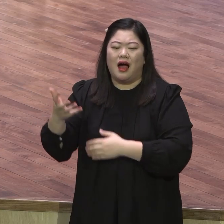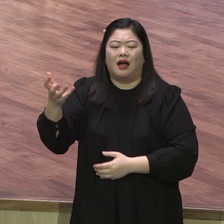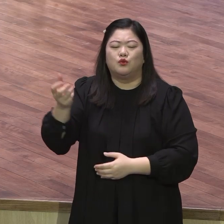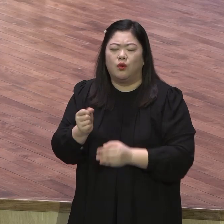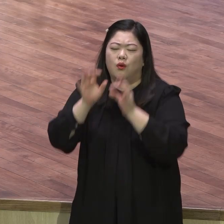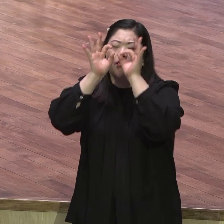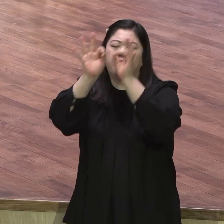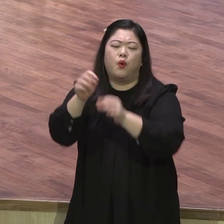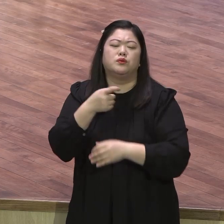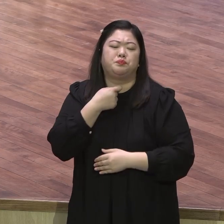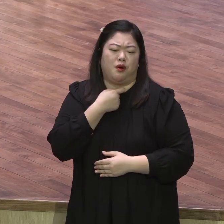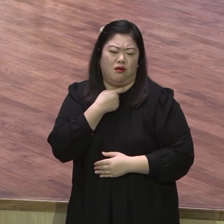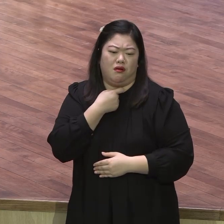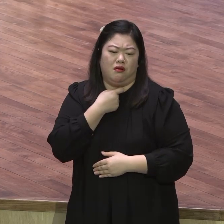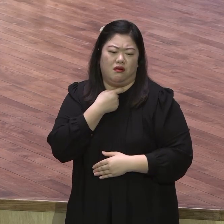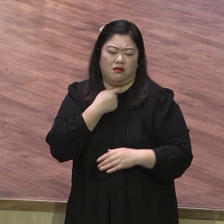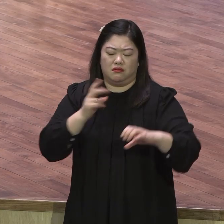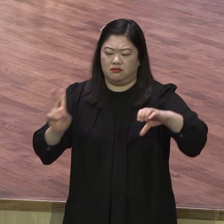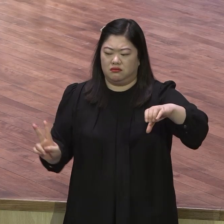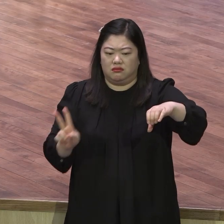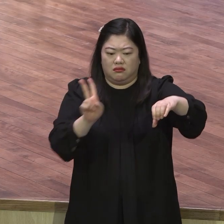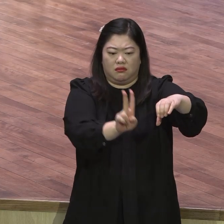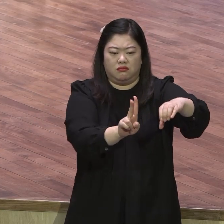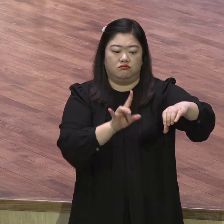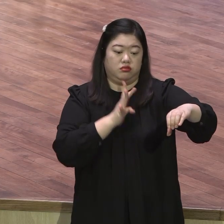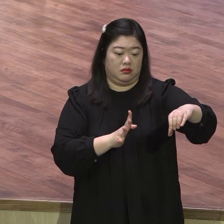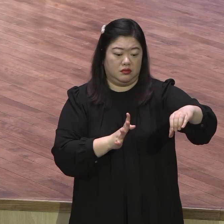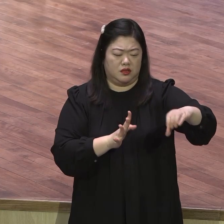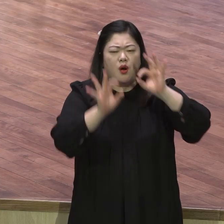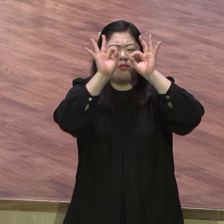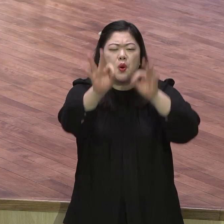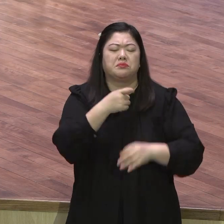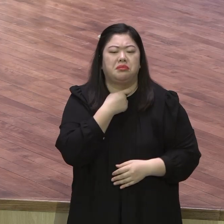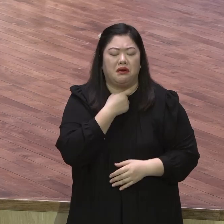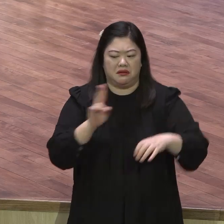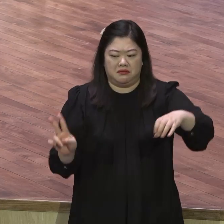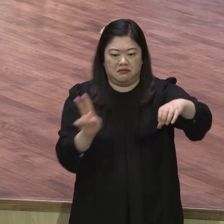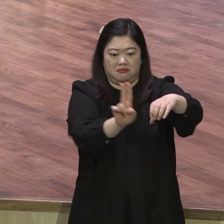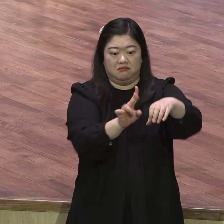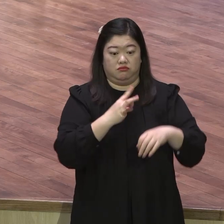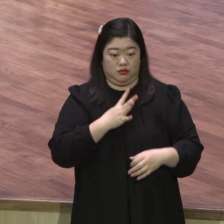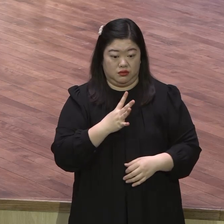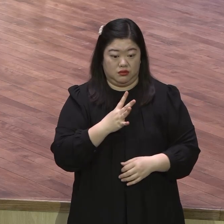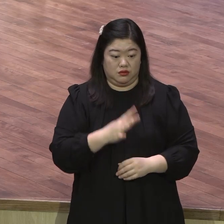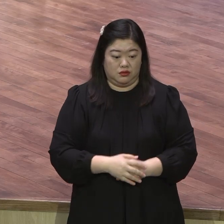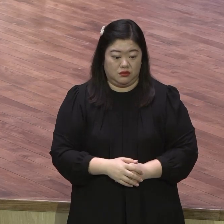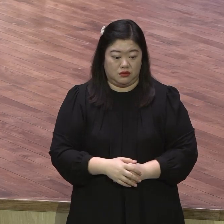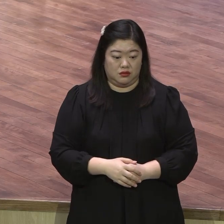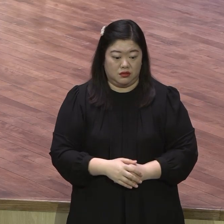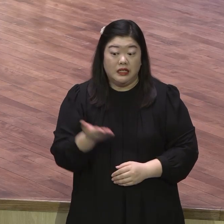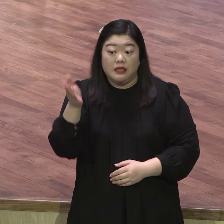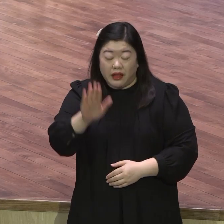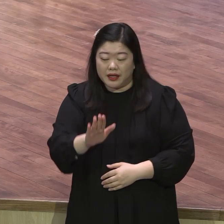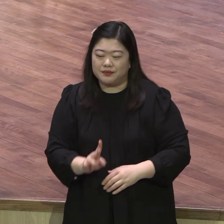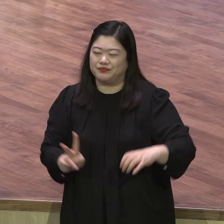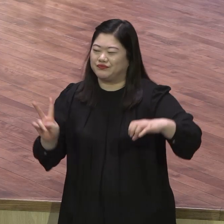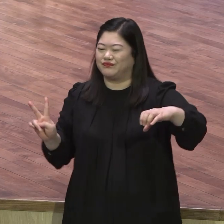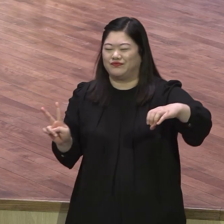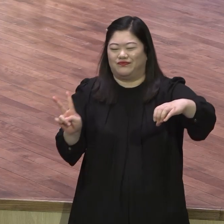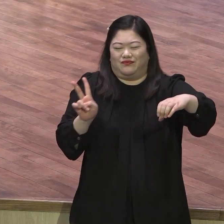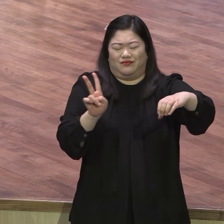그냥 무덤 찾아온 거예요. 그런데 이들이 무덤에 도착했을 때